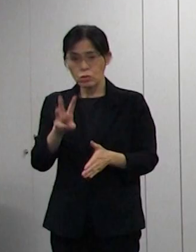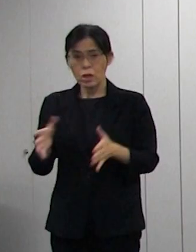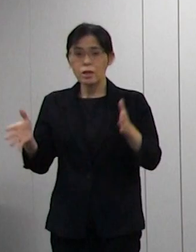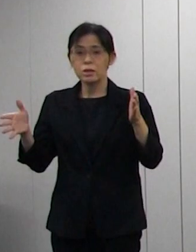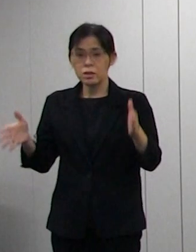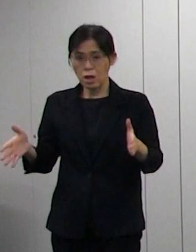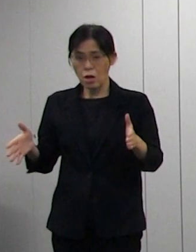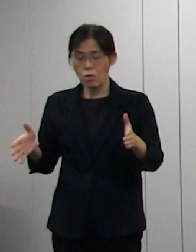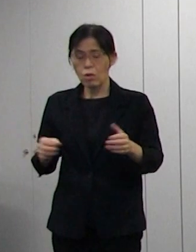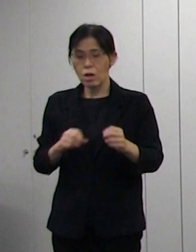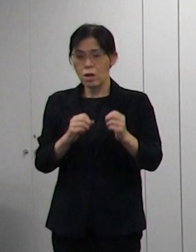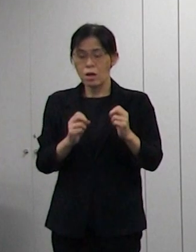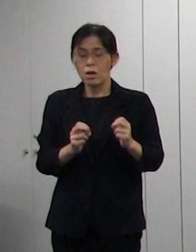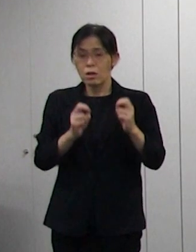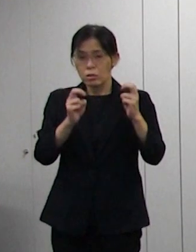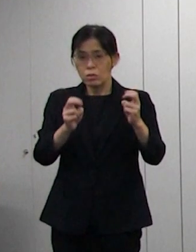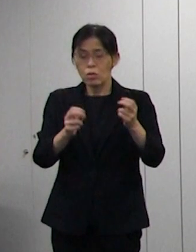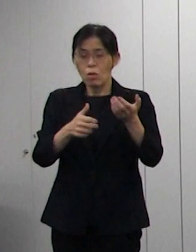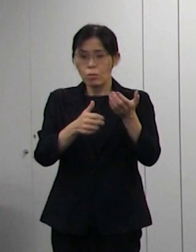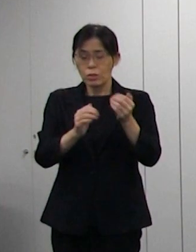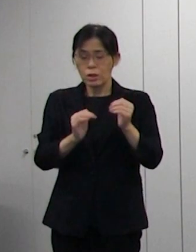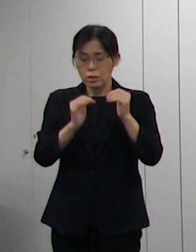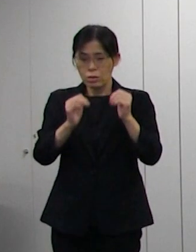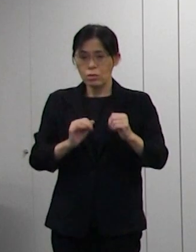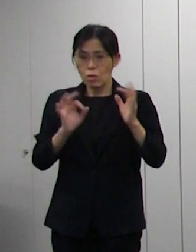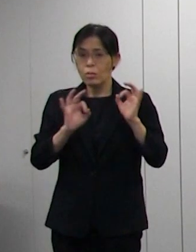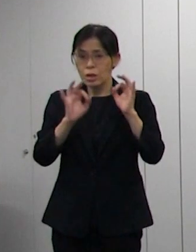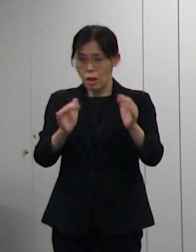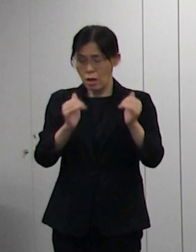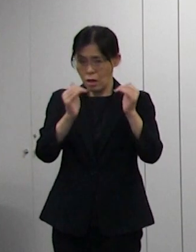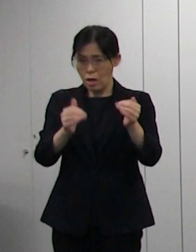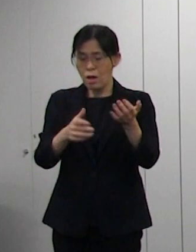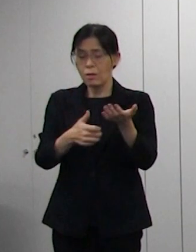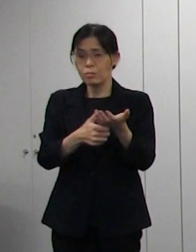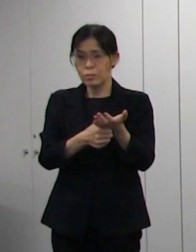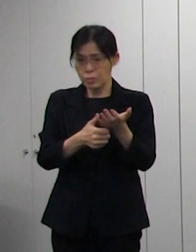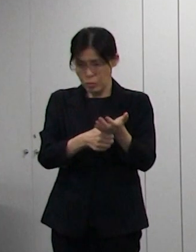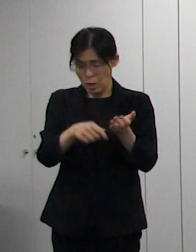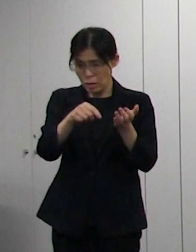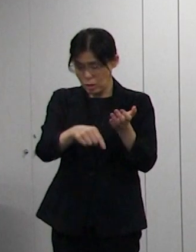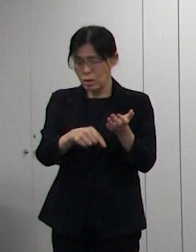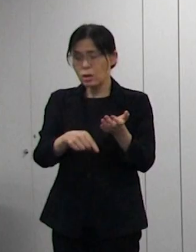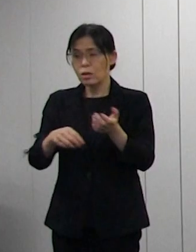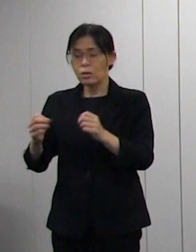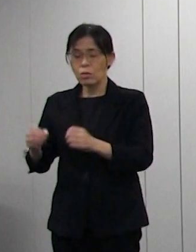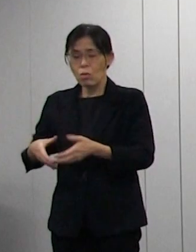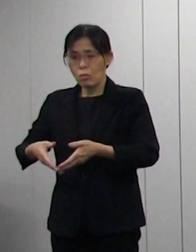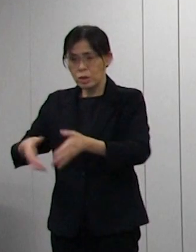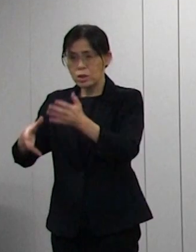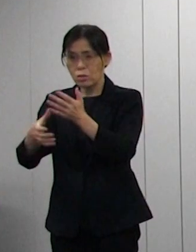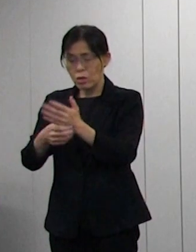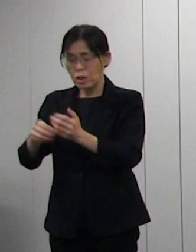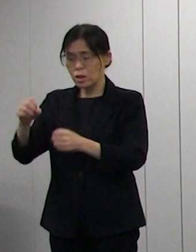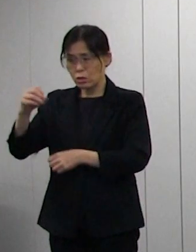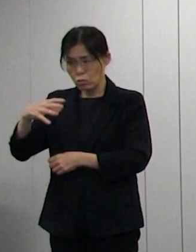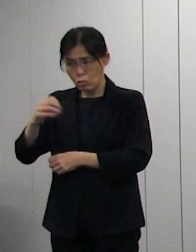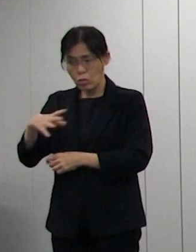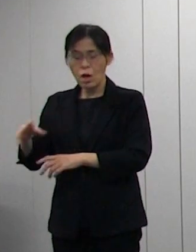は町の駅富高、道の駅日向、道の駅東郷で販売を行います